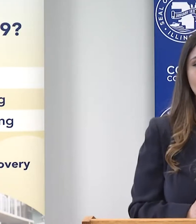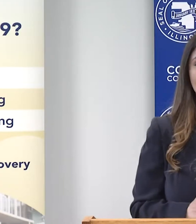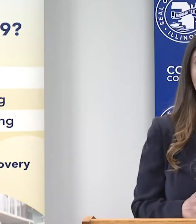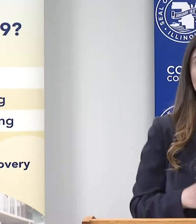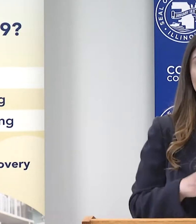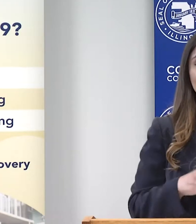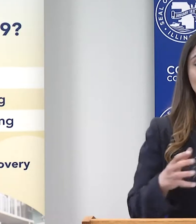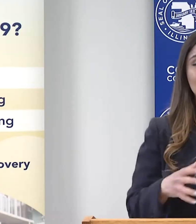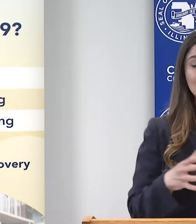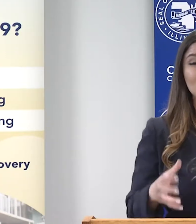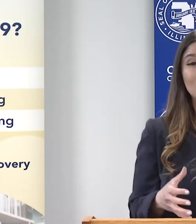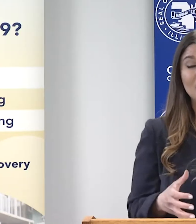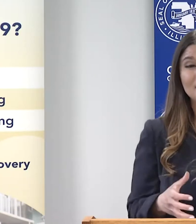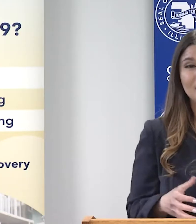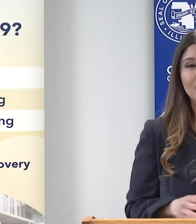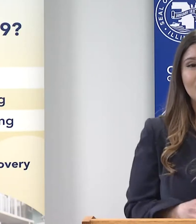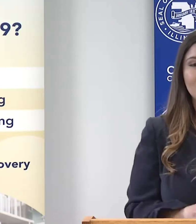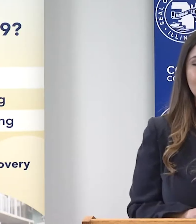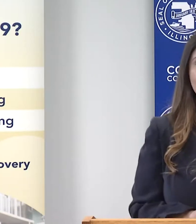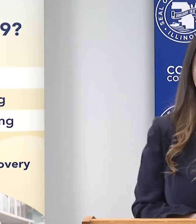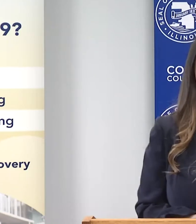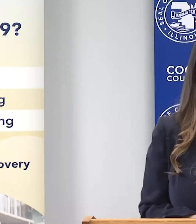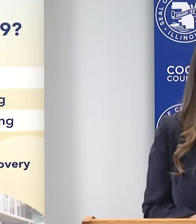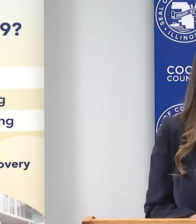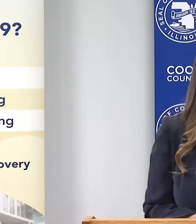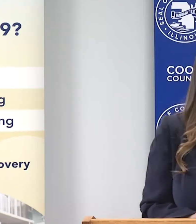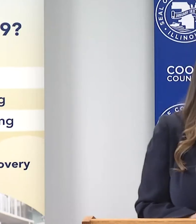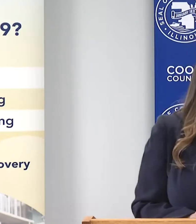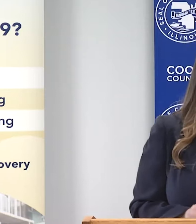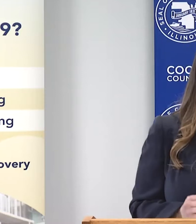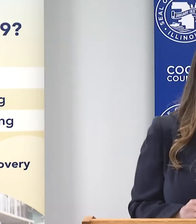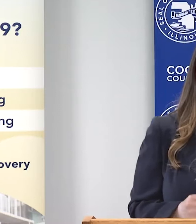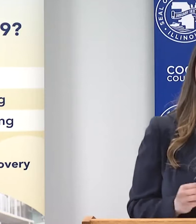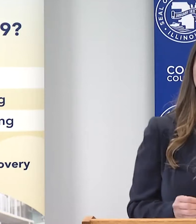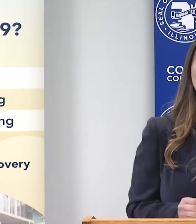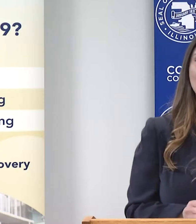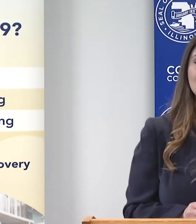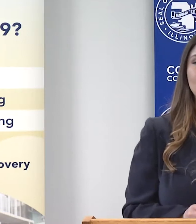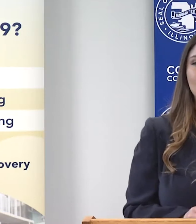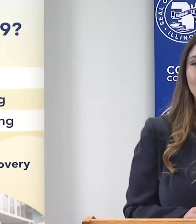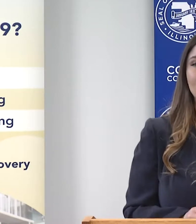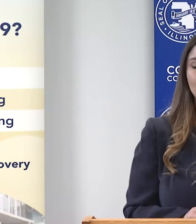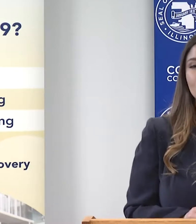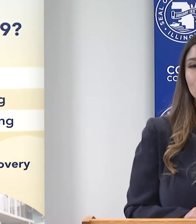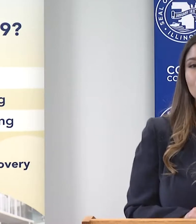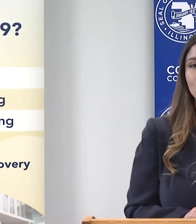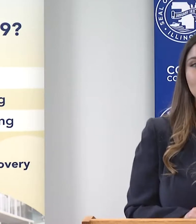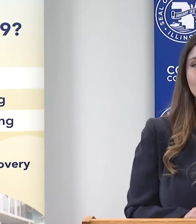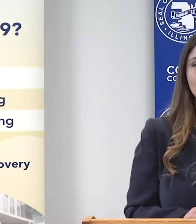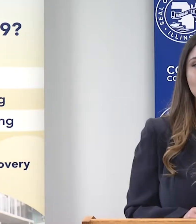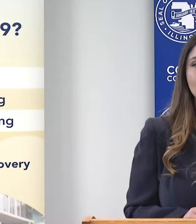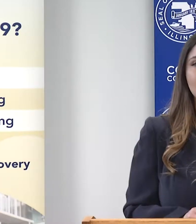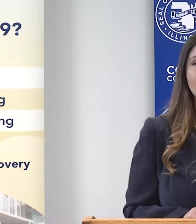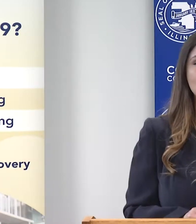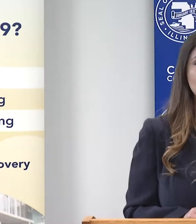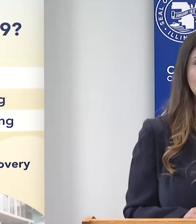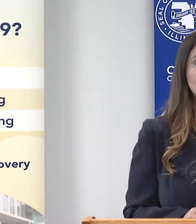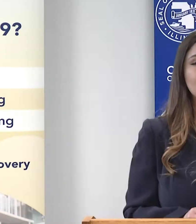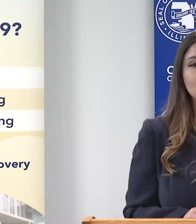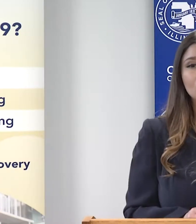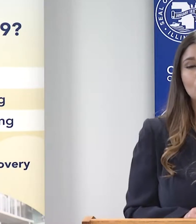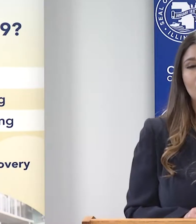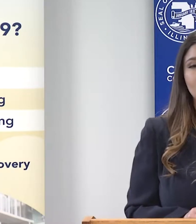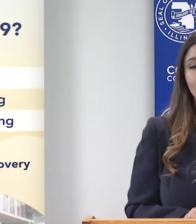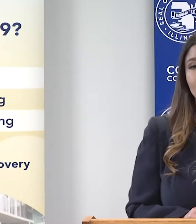años nacionalmente. Y en este momento sabemos que tenemos que hacer un poco más para nuestros negocios que han